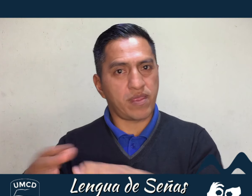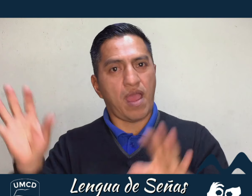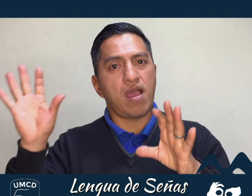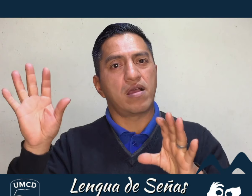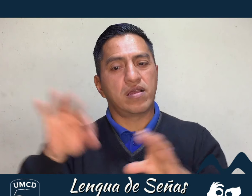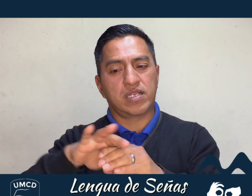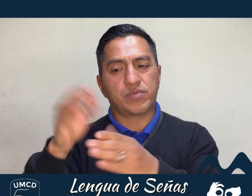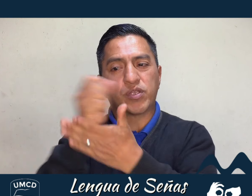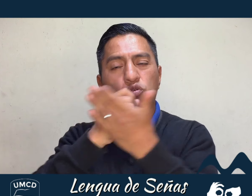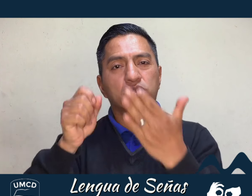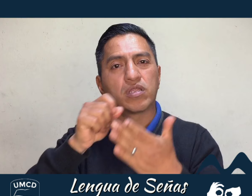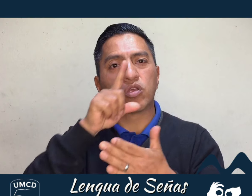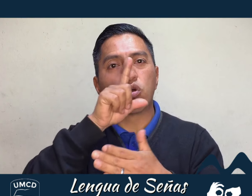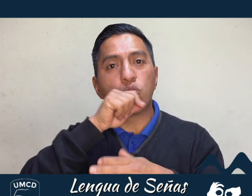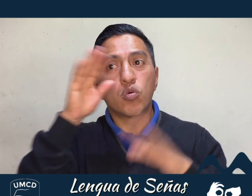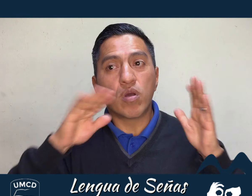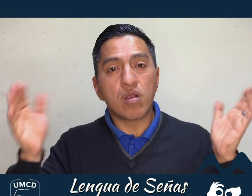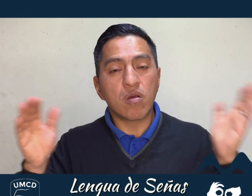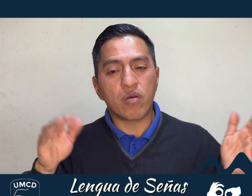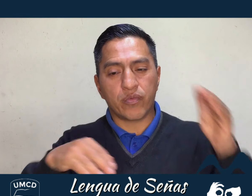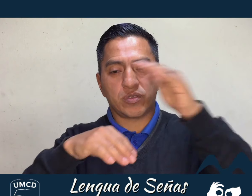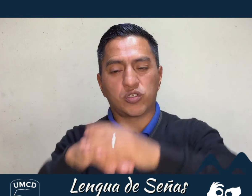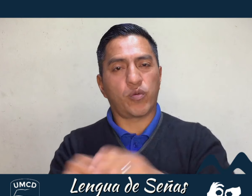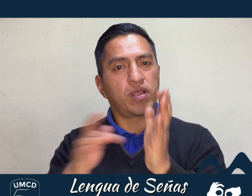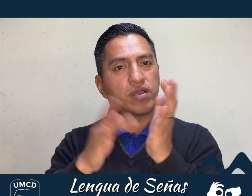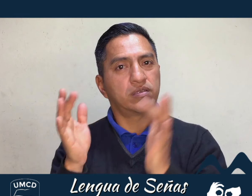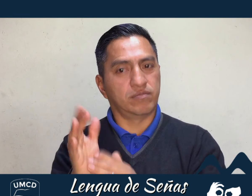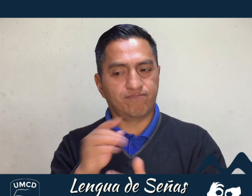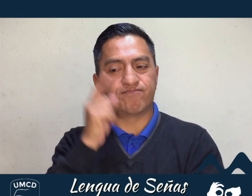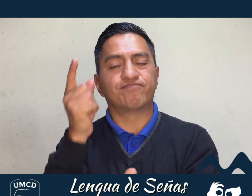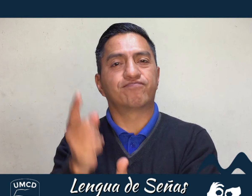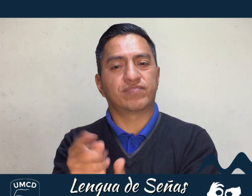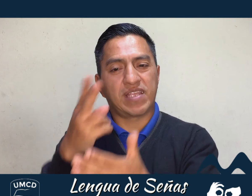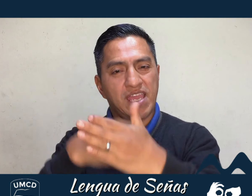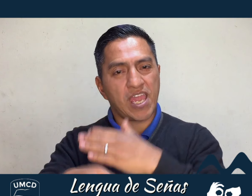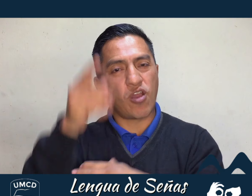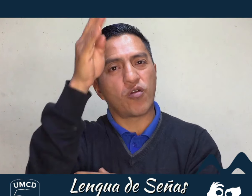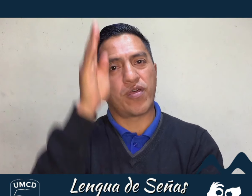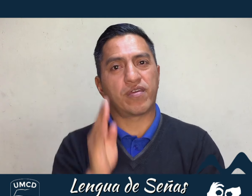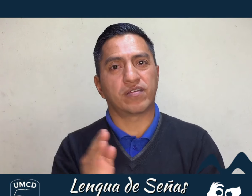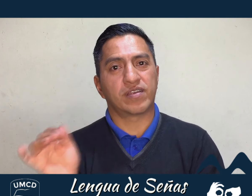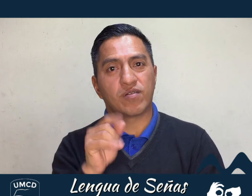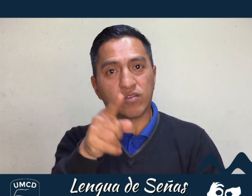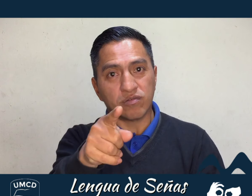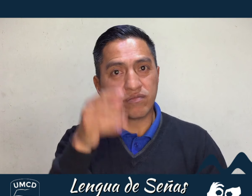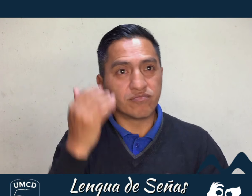su obra. ¿Cómo responderíamos si escucháramos ahora